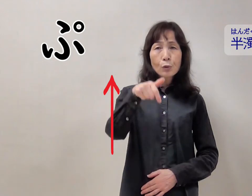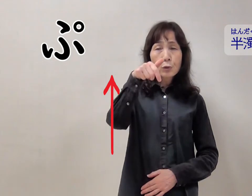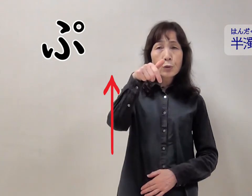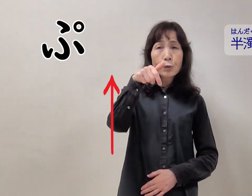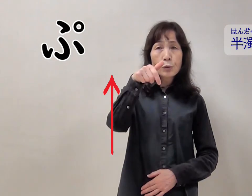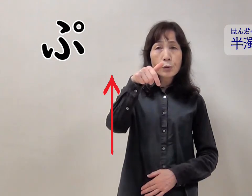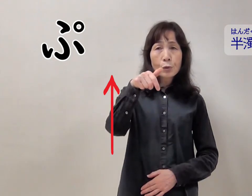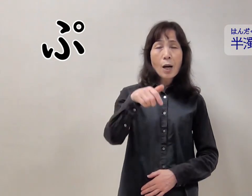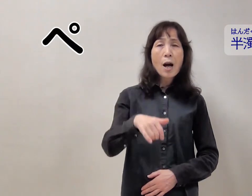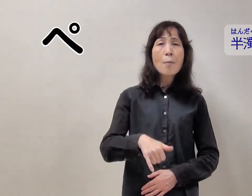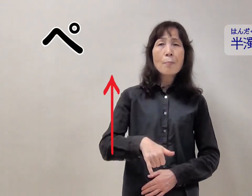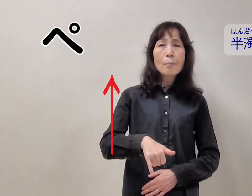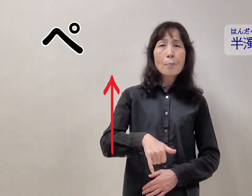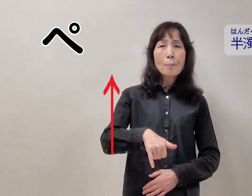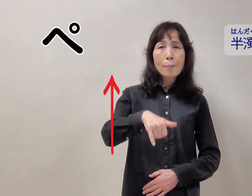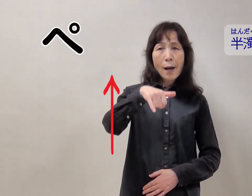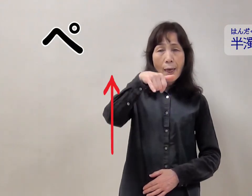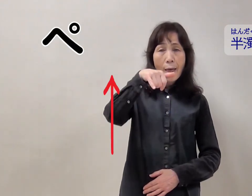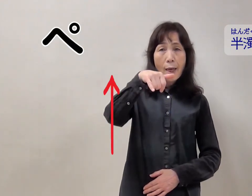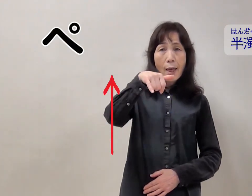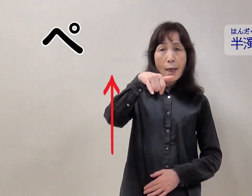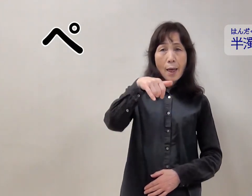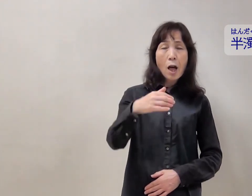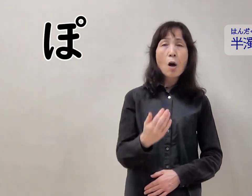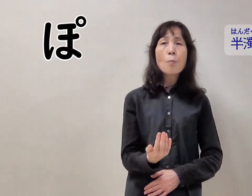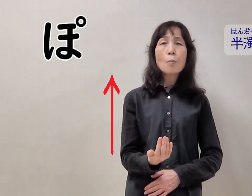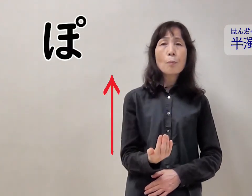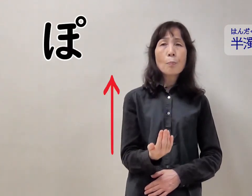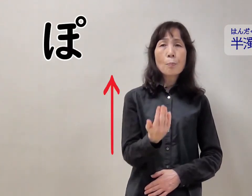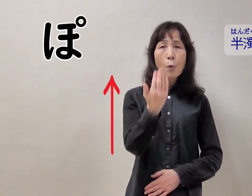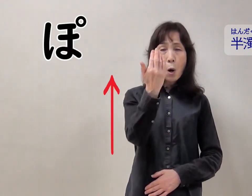ぷ、ぺ、ぽ